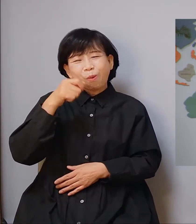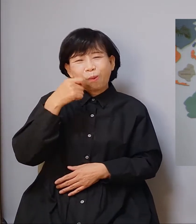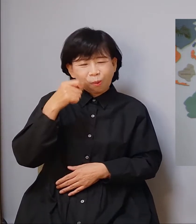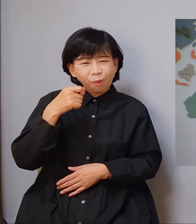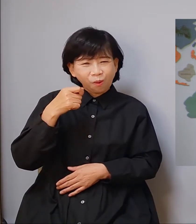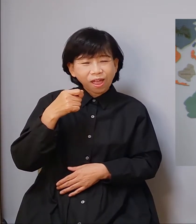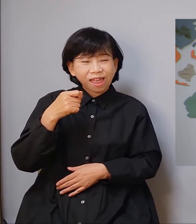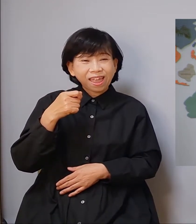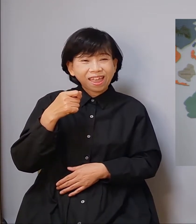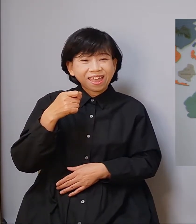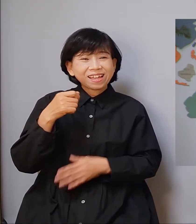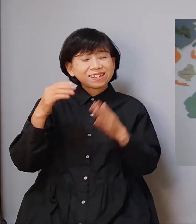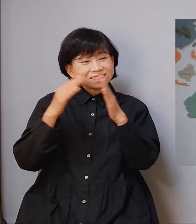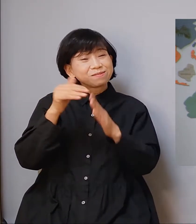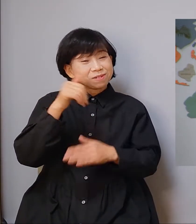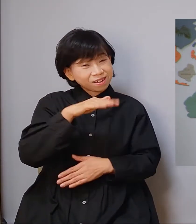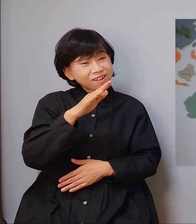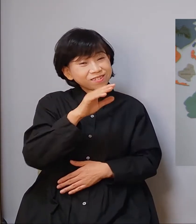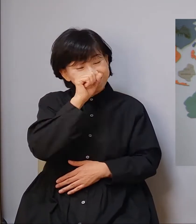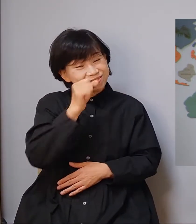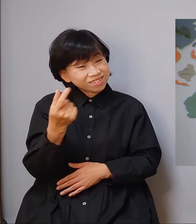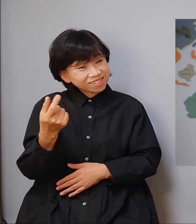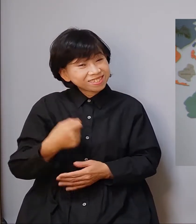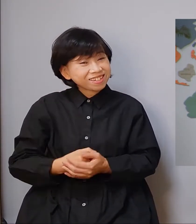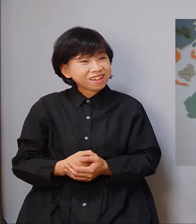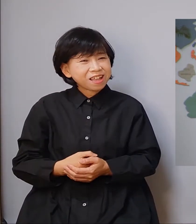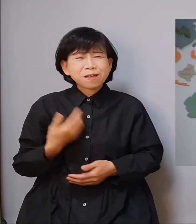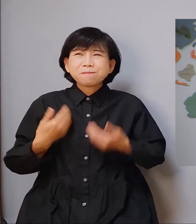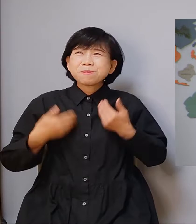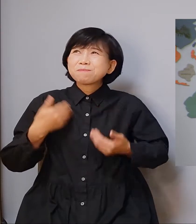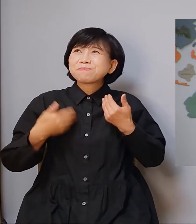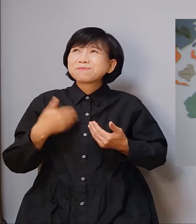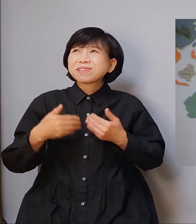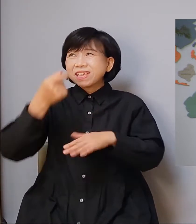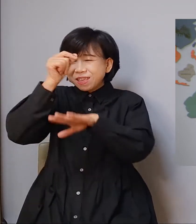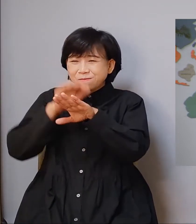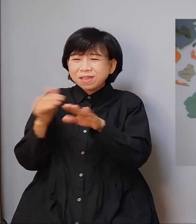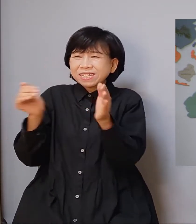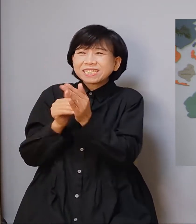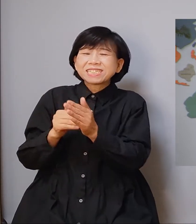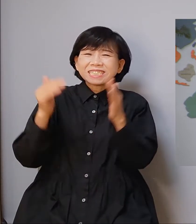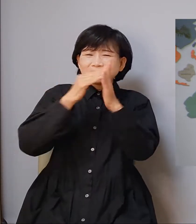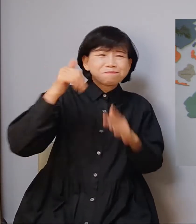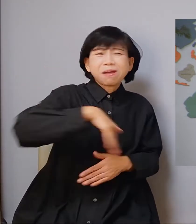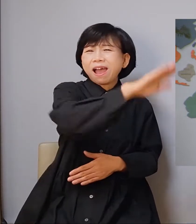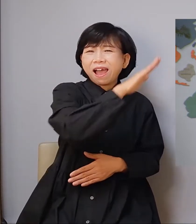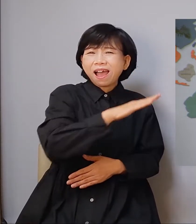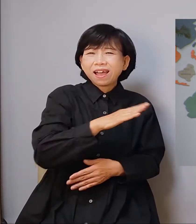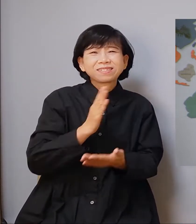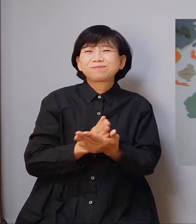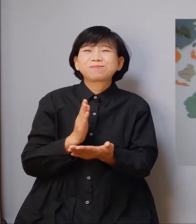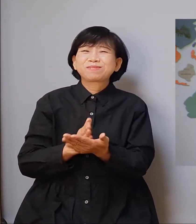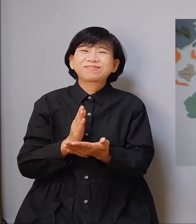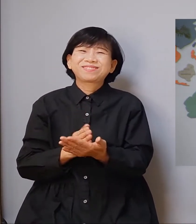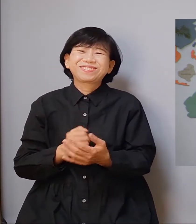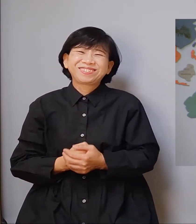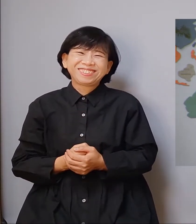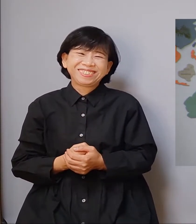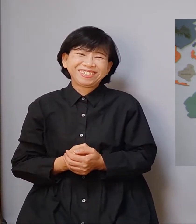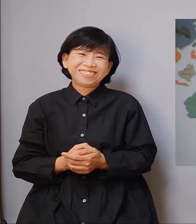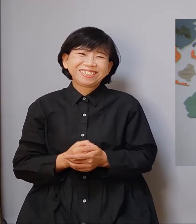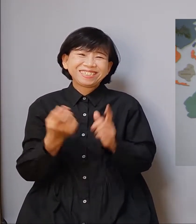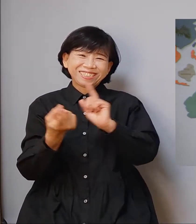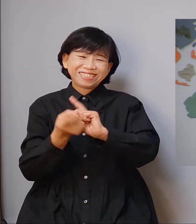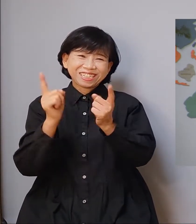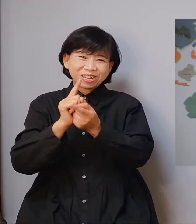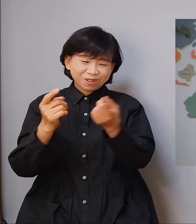것 같습니다. 너무 이렇게 정신없이 오셔서 예배만 드리고 불이 나게 이렇게 좀 가시면 또 우리 성도의 교제가